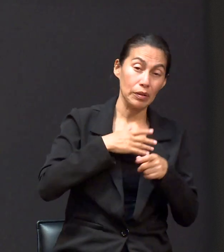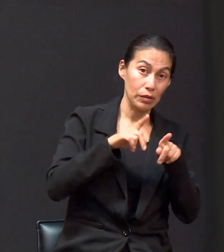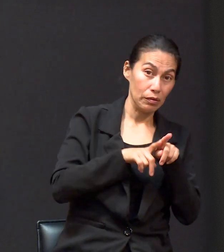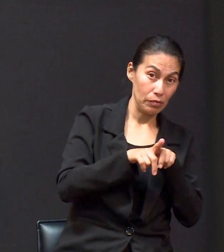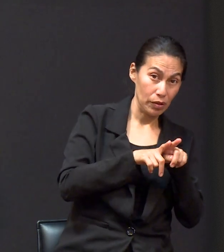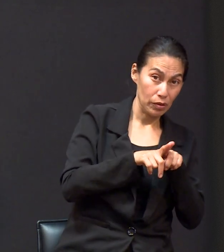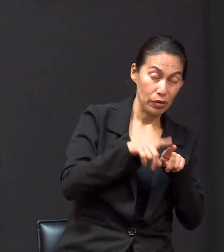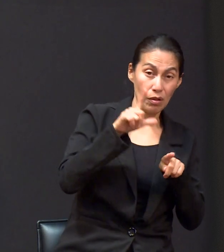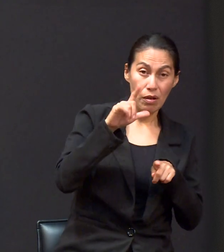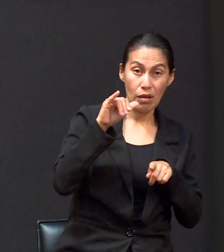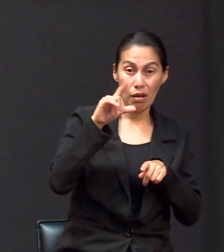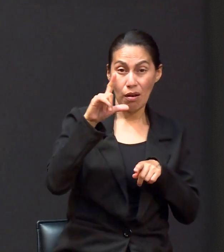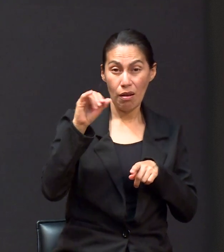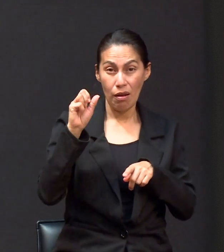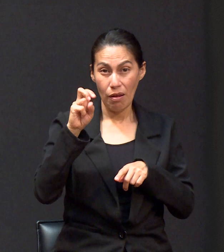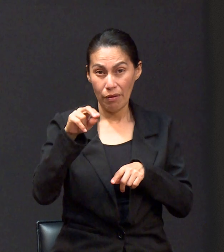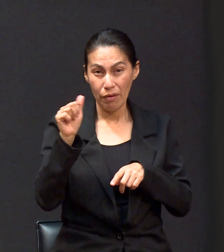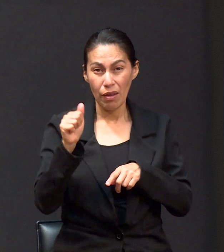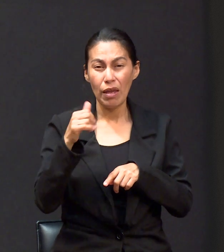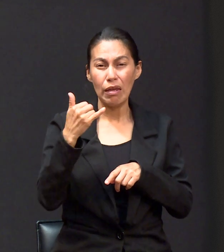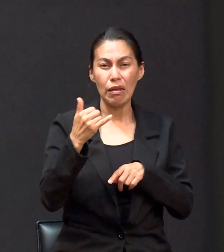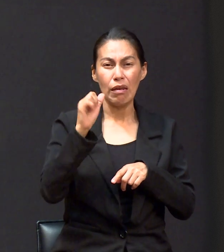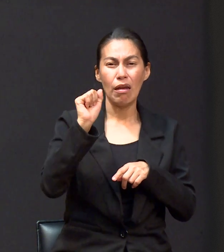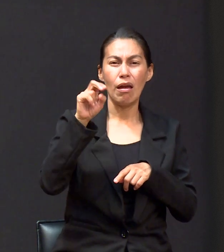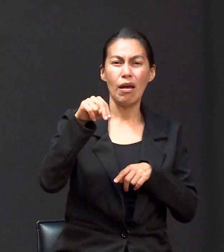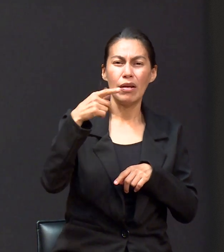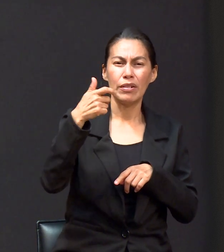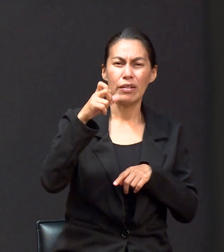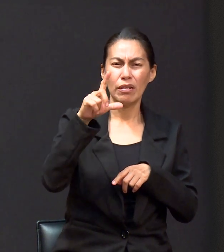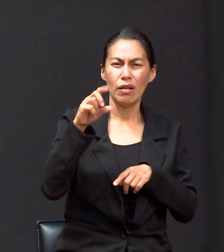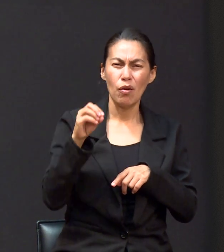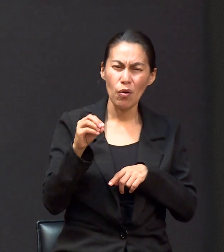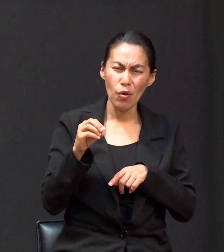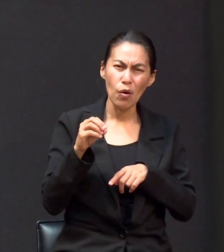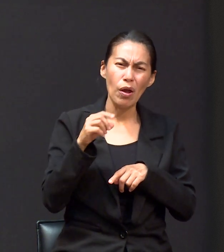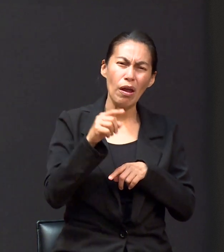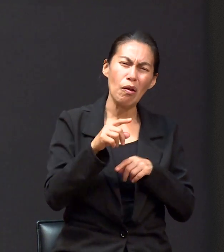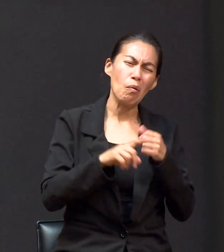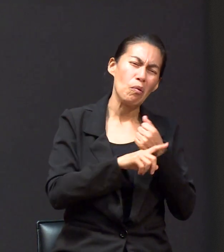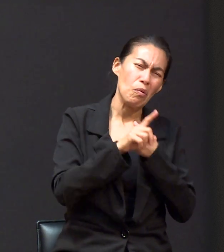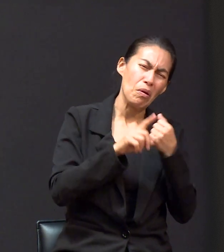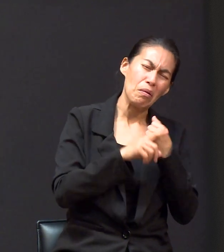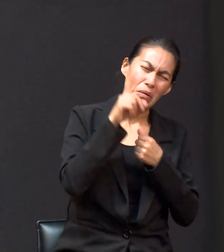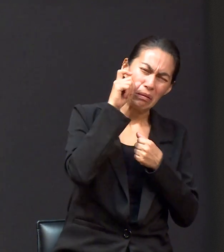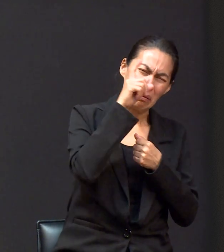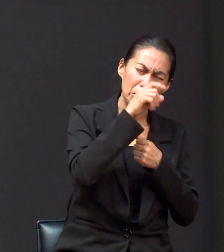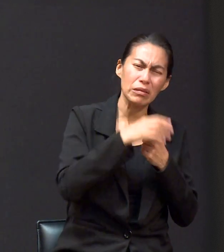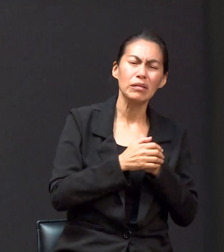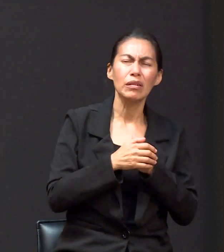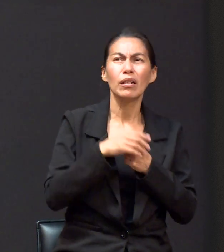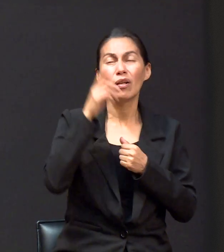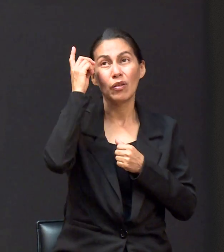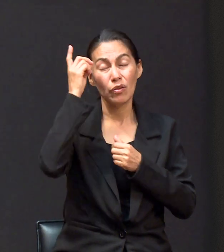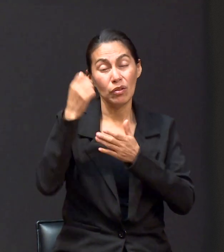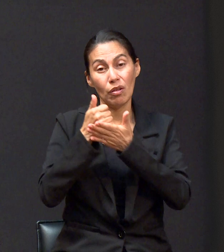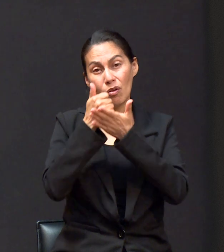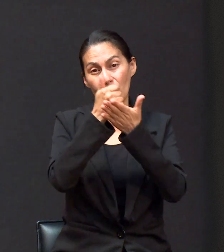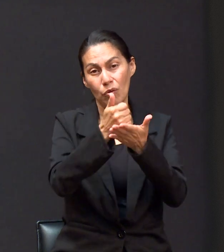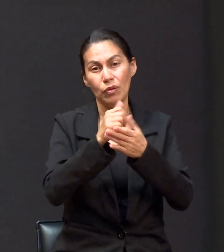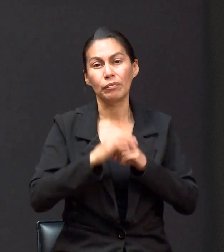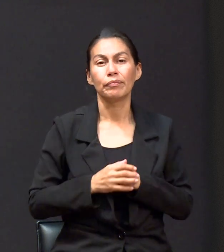que atraviesan mis hermanos Liliana y Ángelo, Dios nos da de su santa